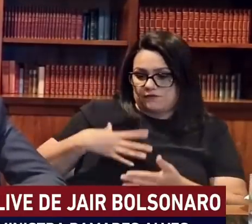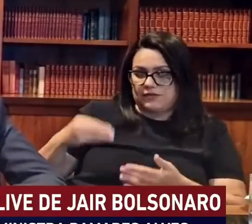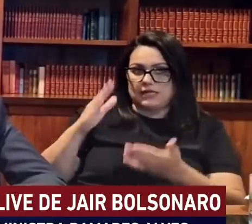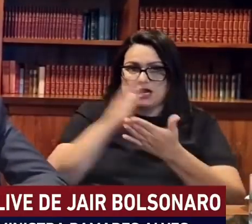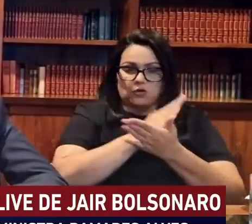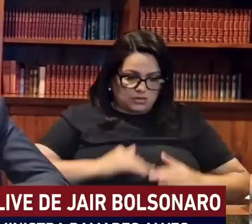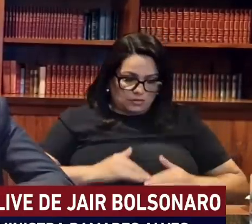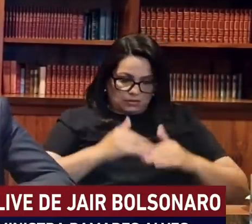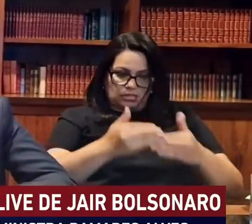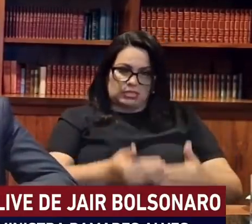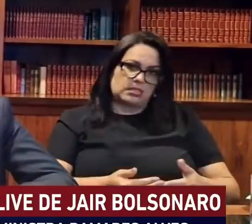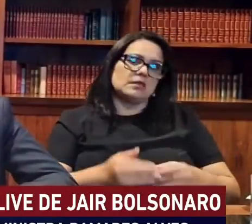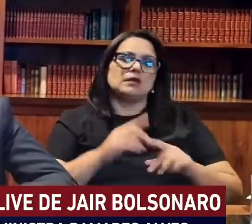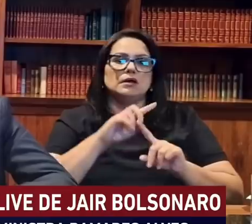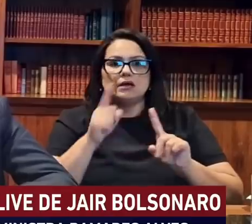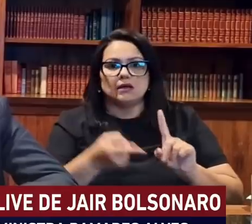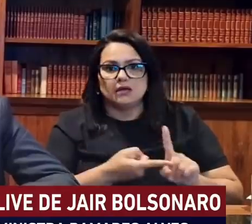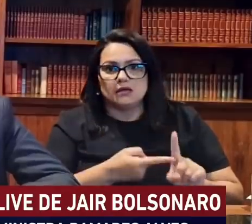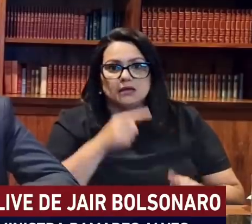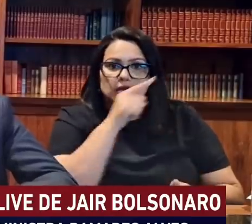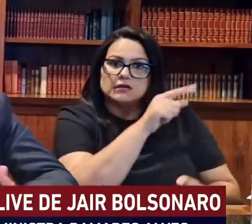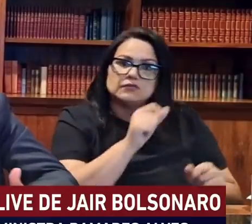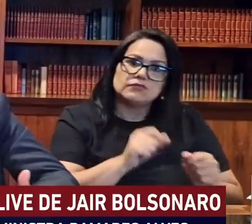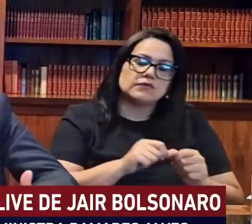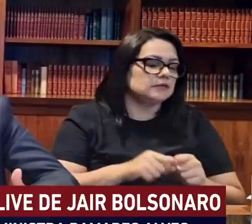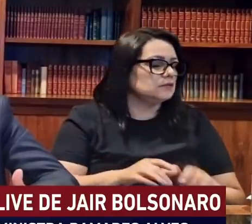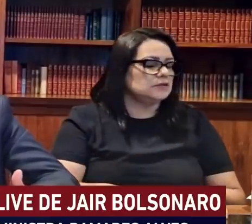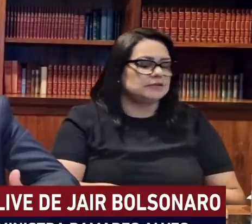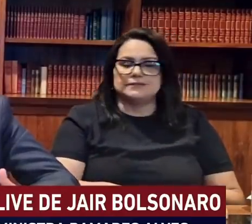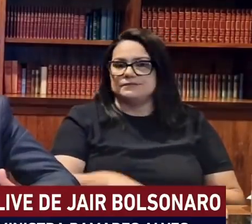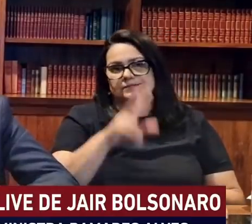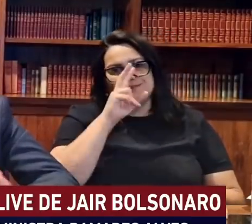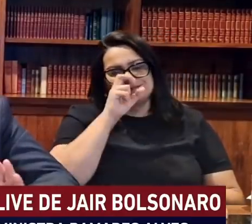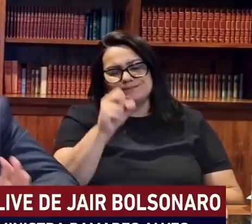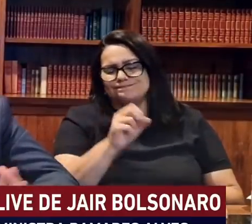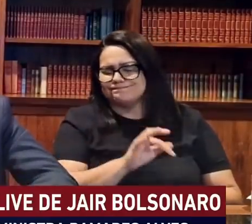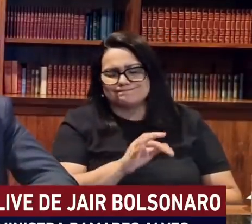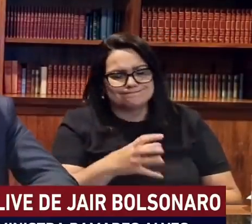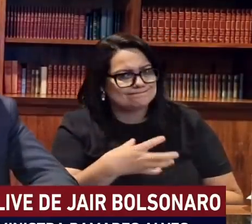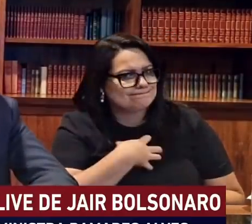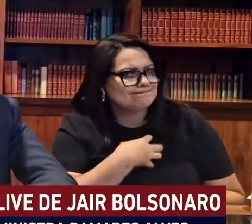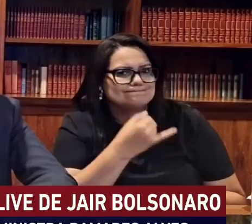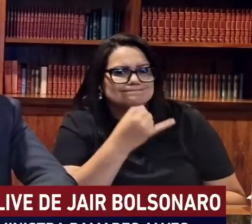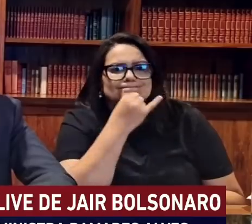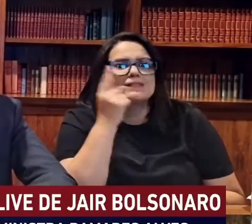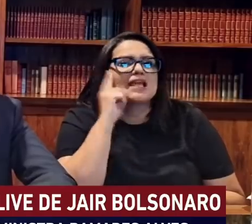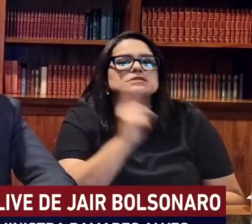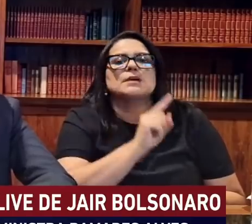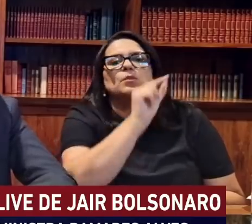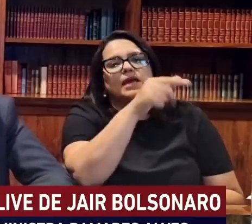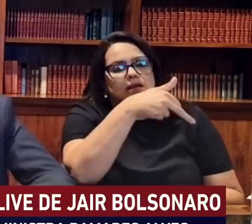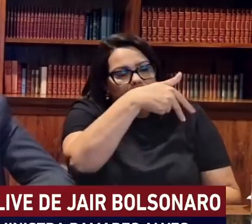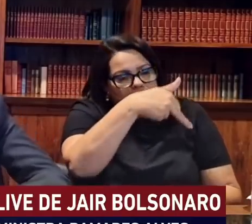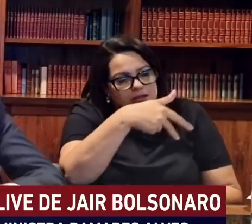numa situação simplesmente deplorável. Só Deus sabe o que acontece com elas ao longo do